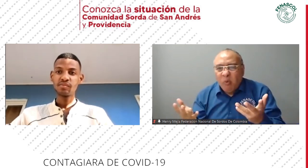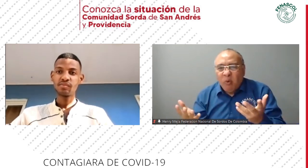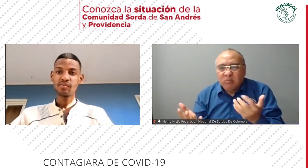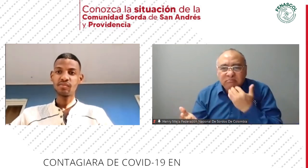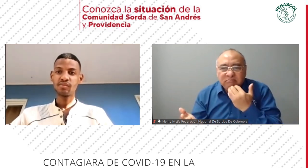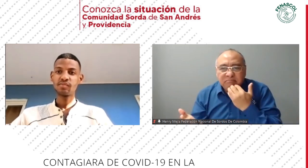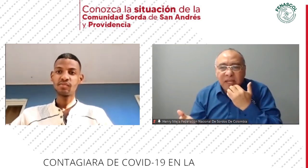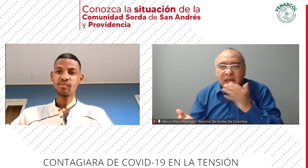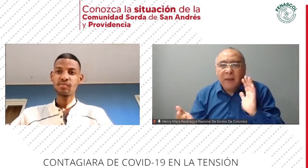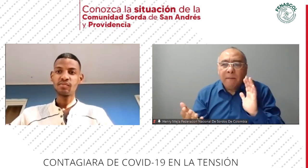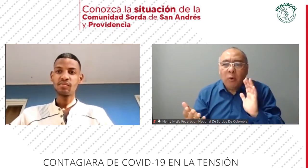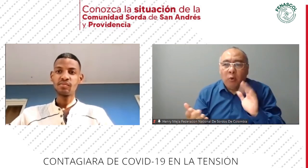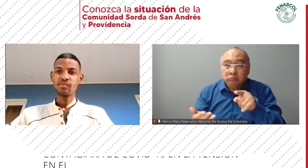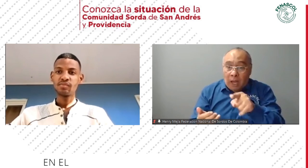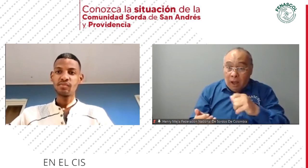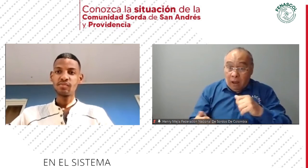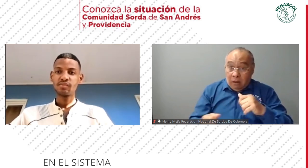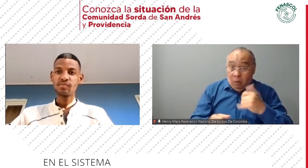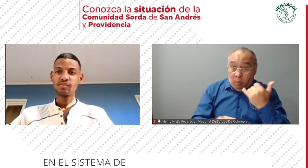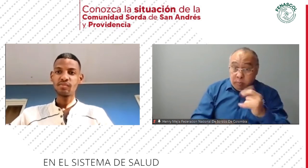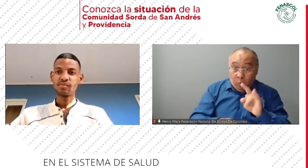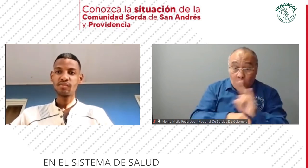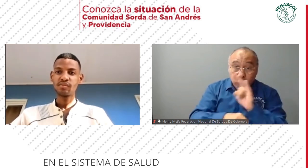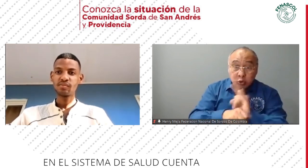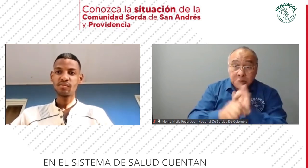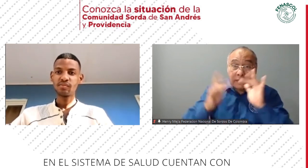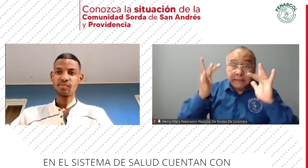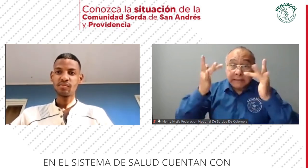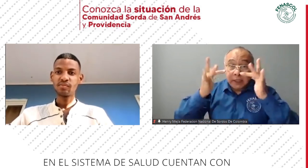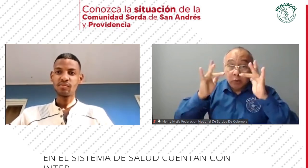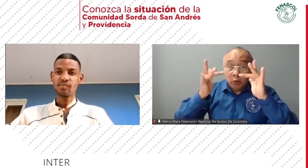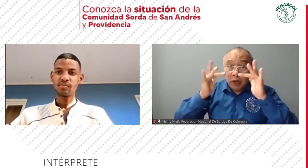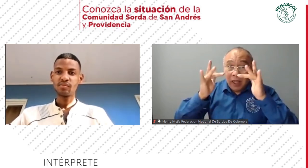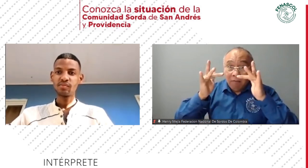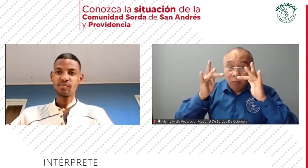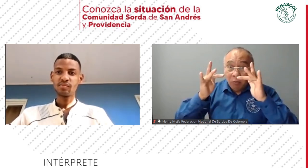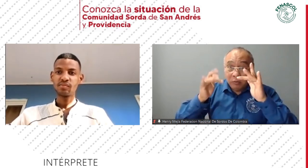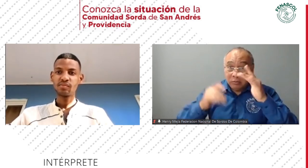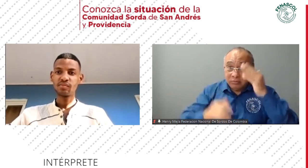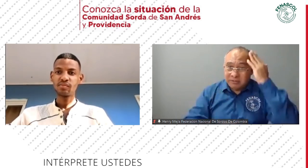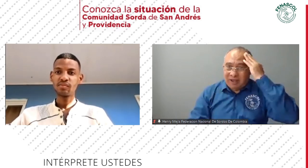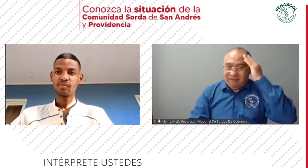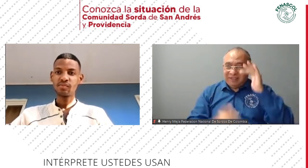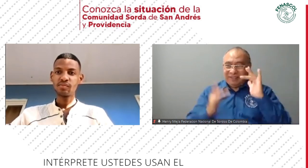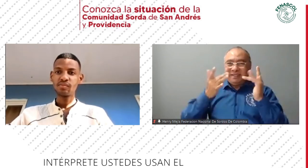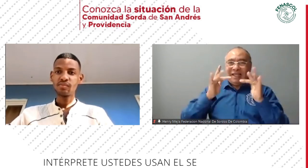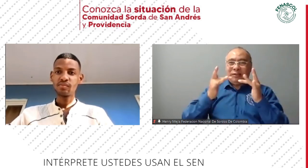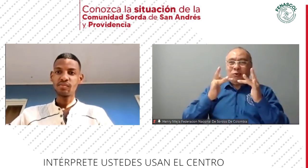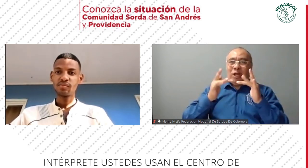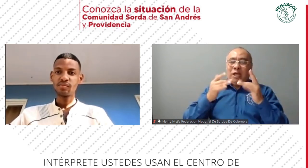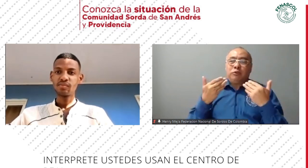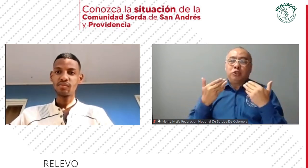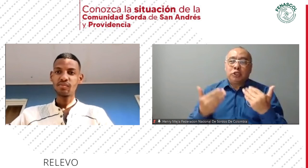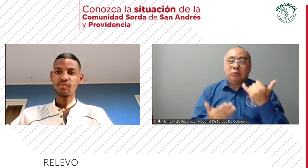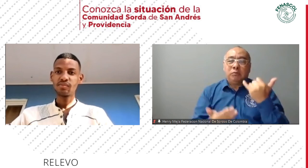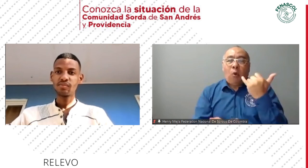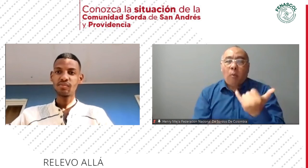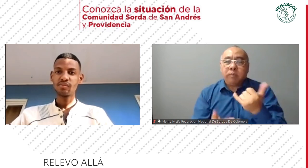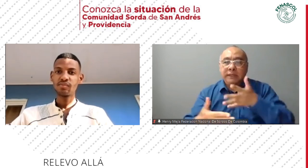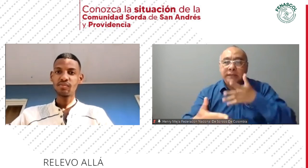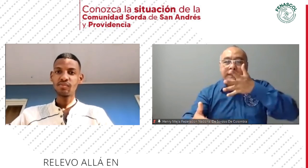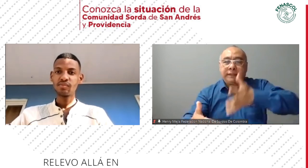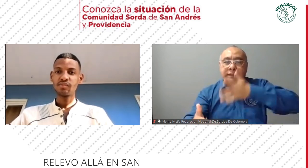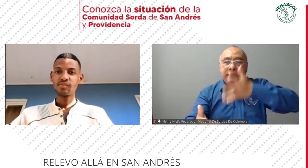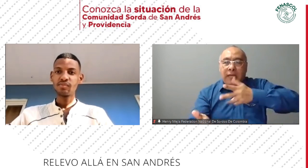en la atención en el sistema de salud cuentan con un intérprete ustedes usan el centro de relevo allá